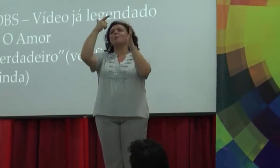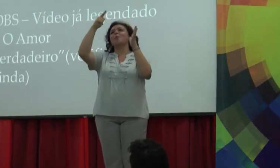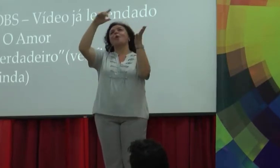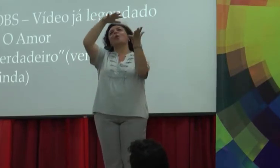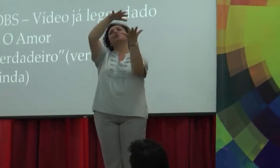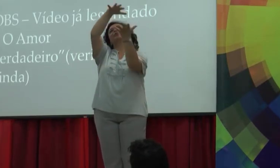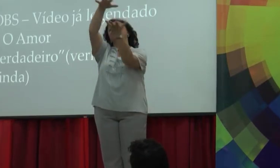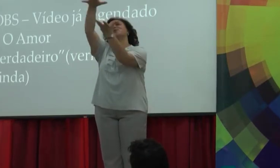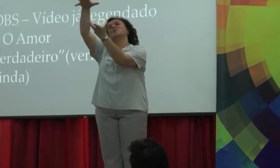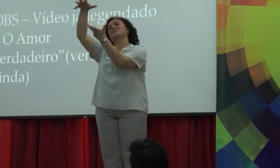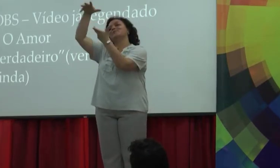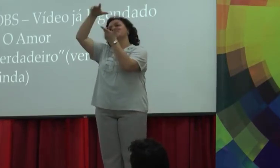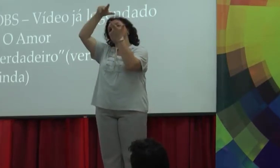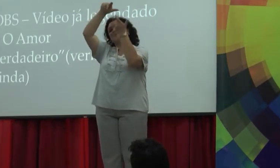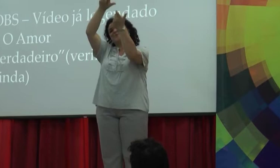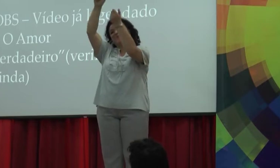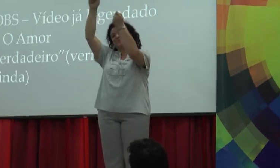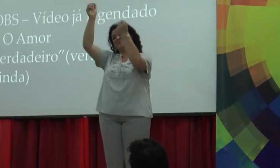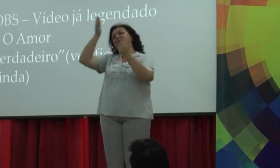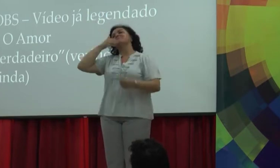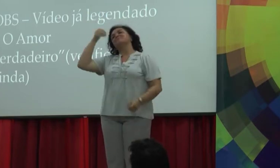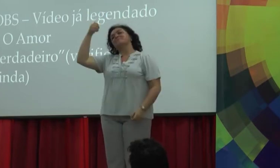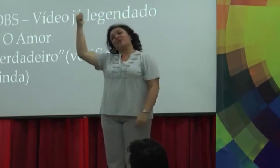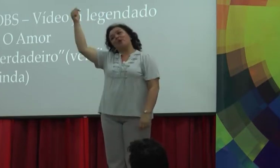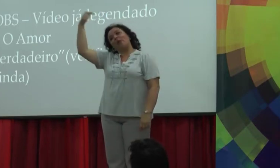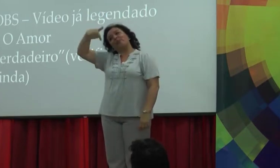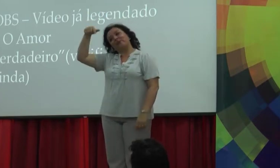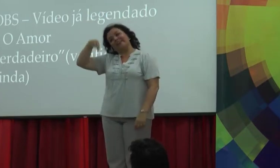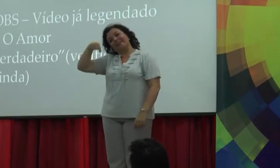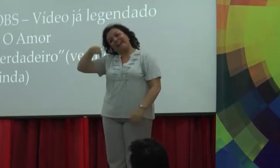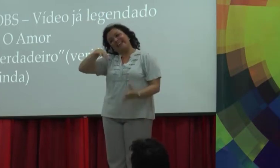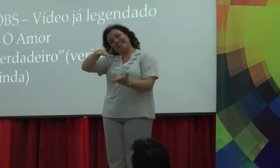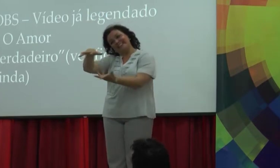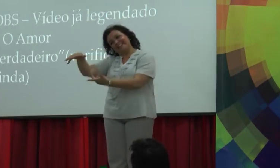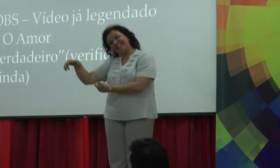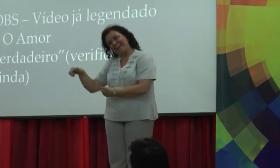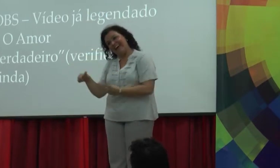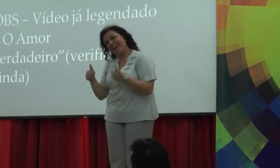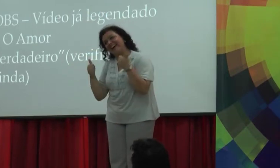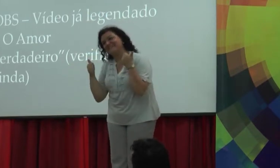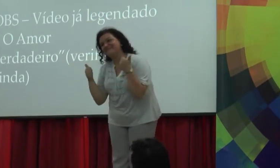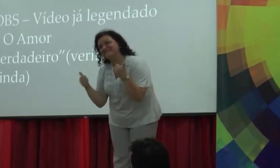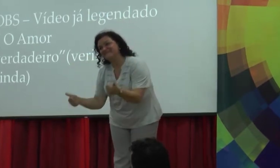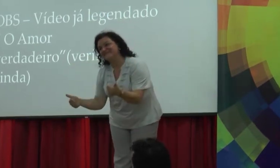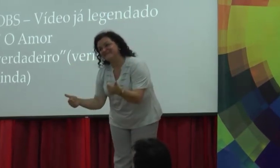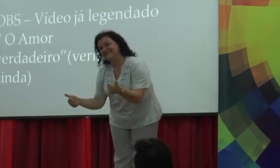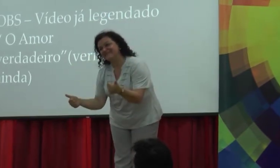e a nossa escalada de perfeição para um mundo melhor.